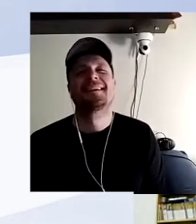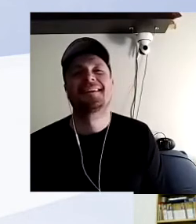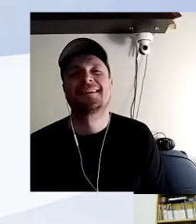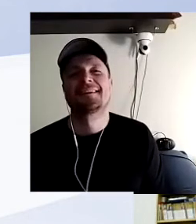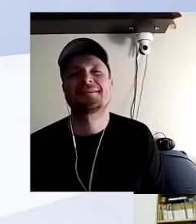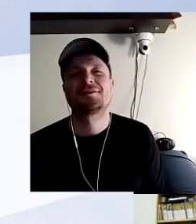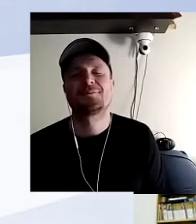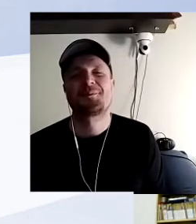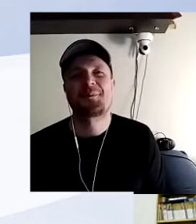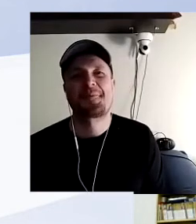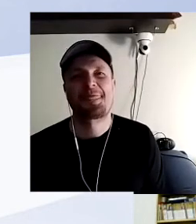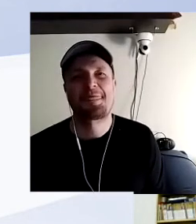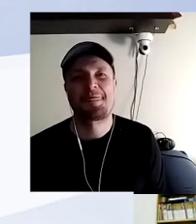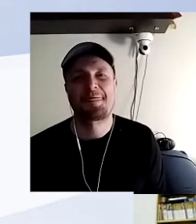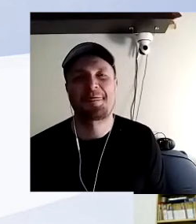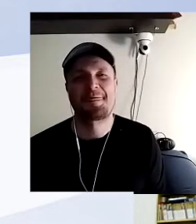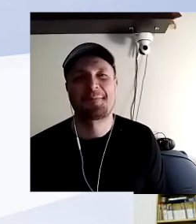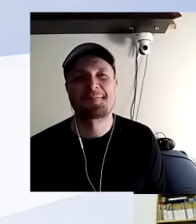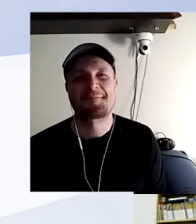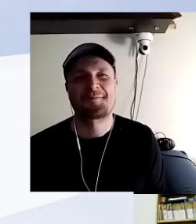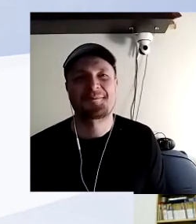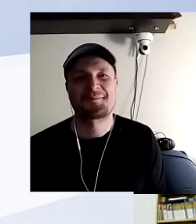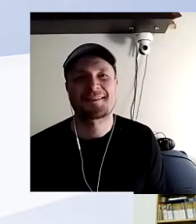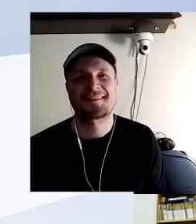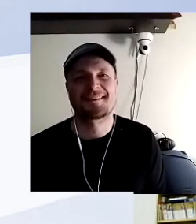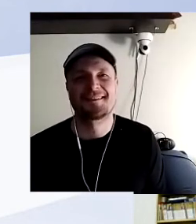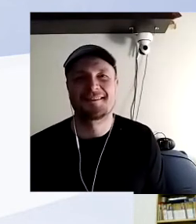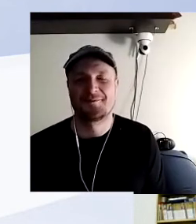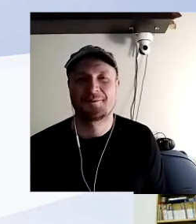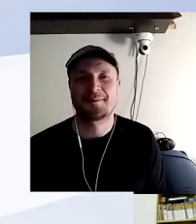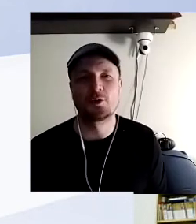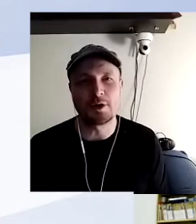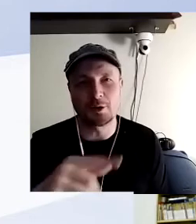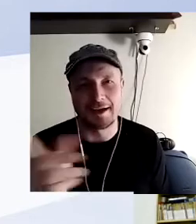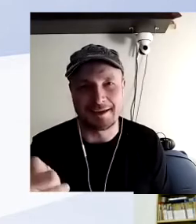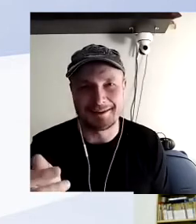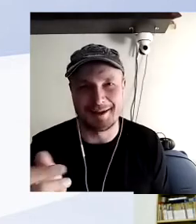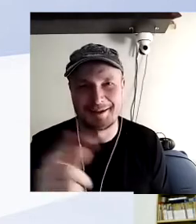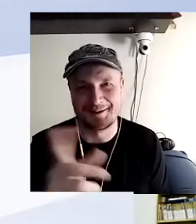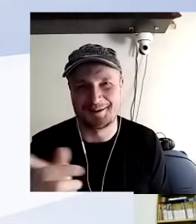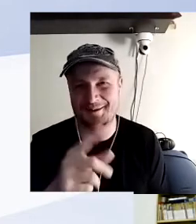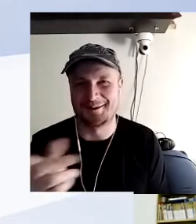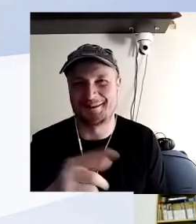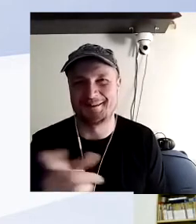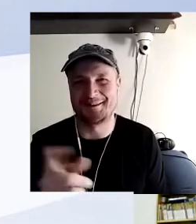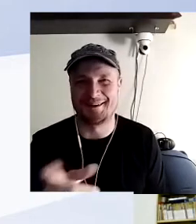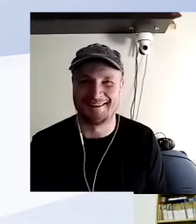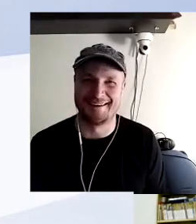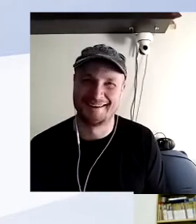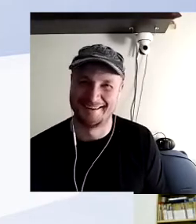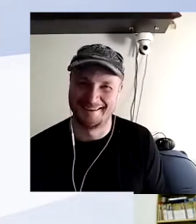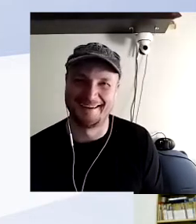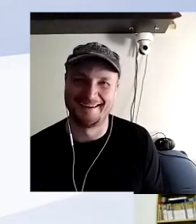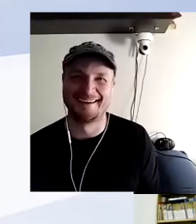Attento, perché quello che mandò la moglie a prendere le sigarette non è più tornata, eh. Volevo dire, stai attenta a queste cose. A lui o lei? lei non è